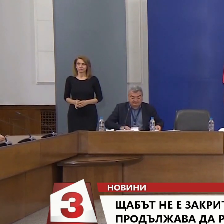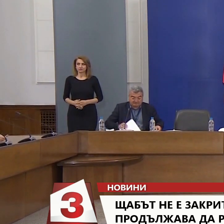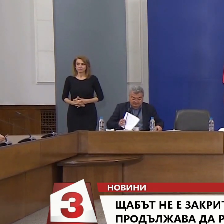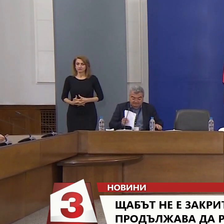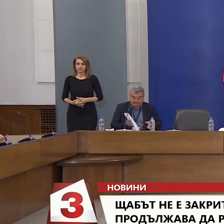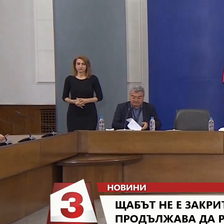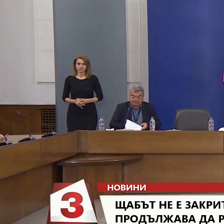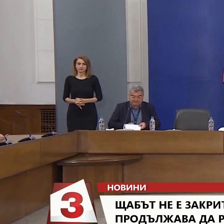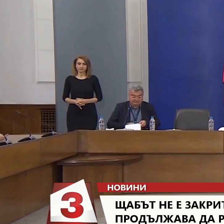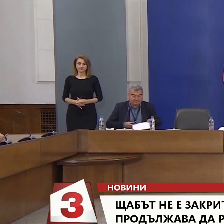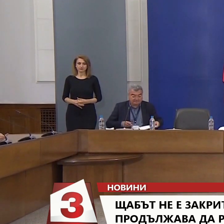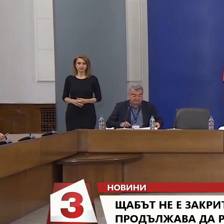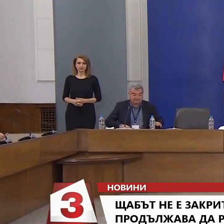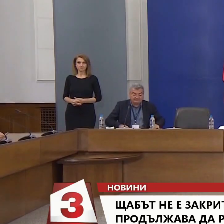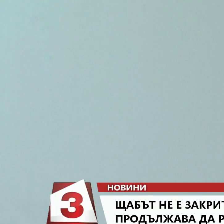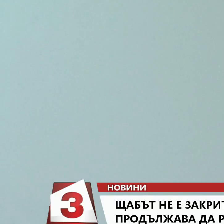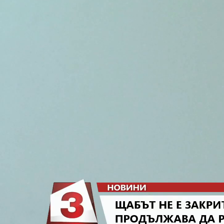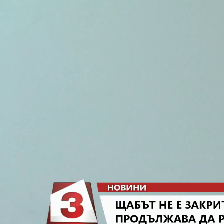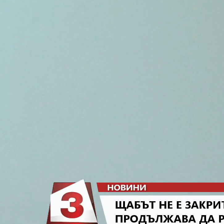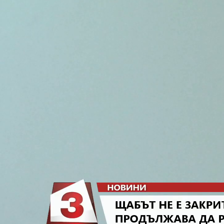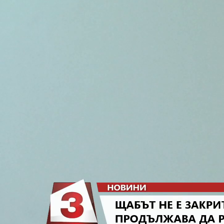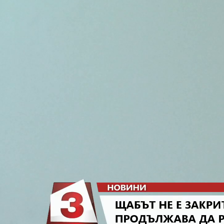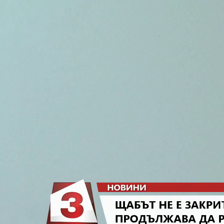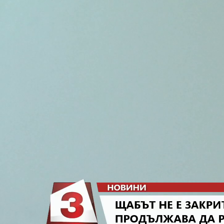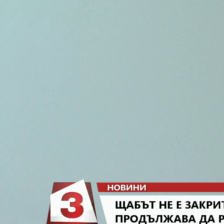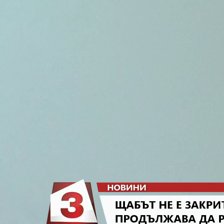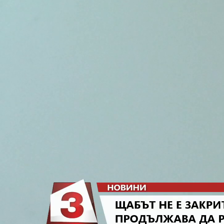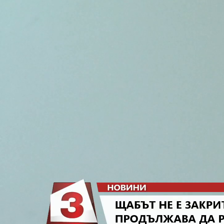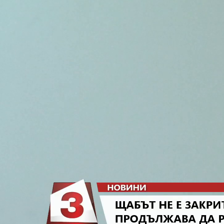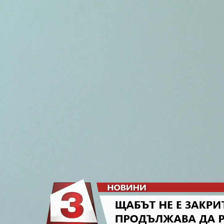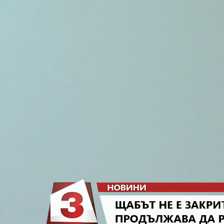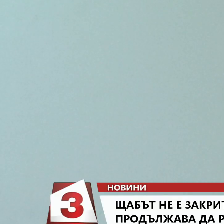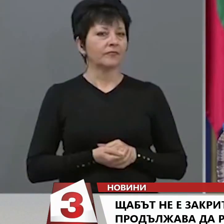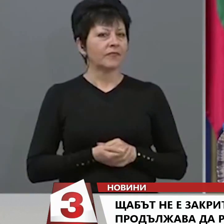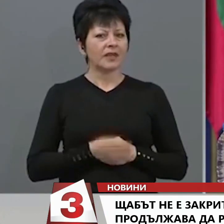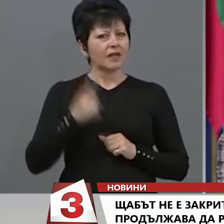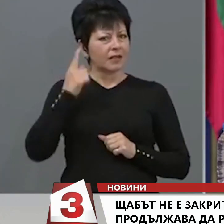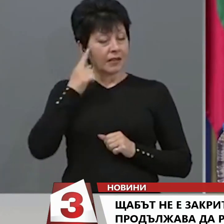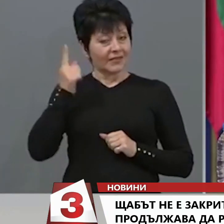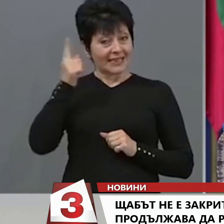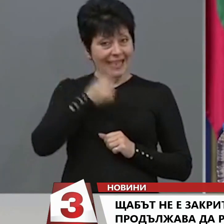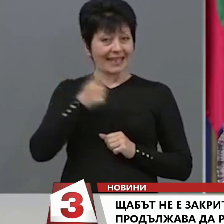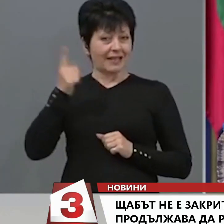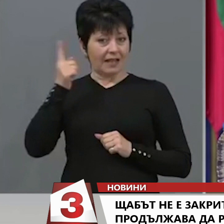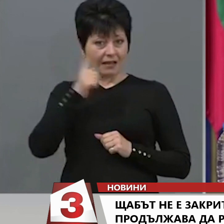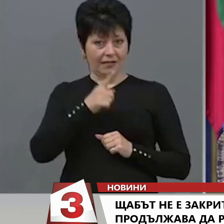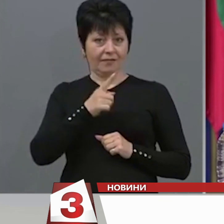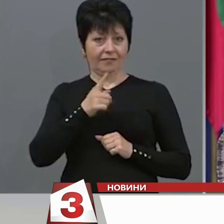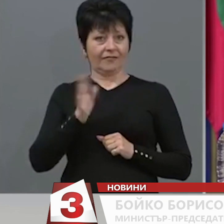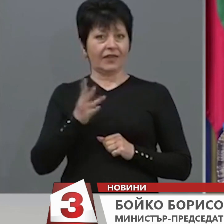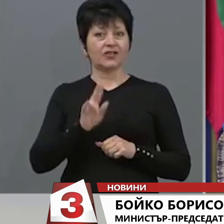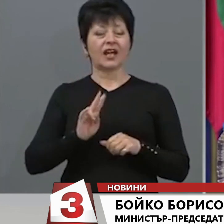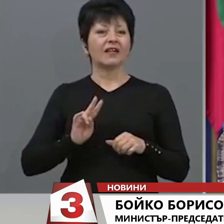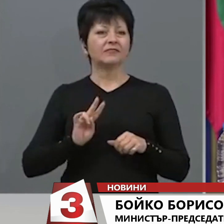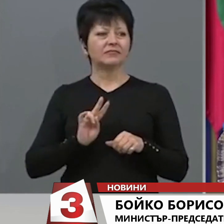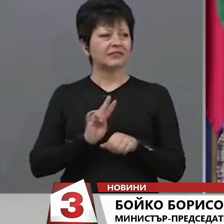не липсваха обаче и атаки и подигравки, често отправени именно по време на брифингите. Всеки ден, вечер 12,